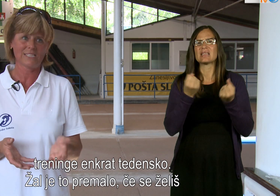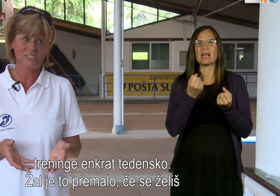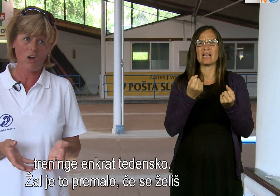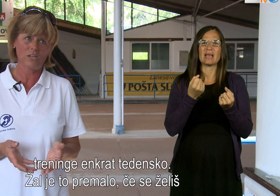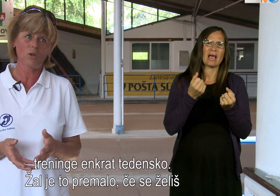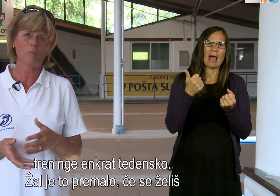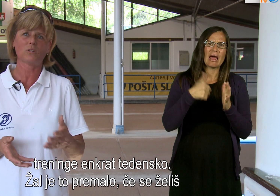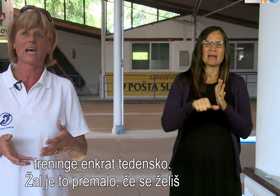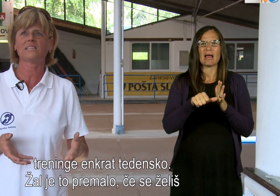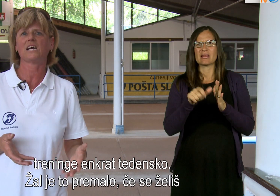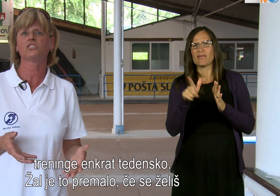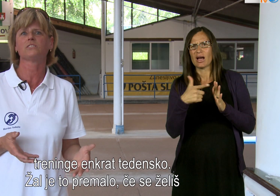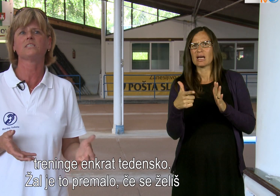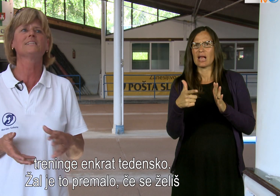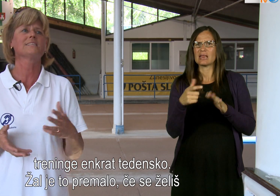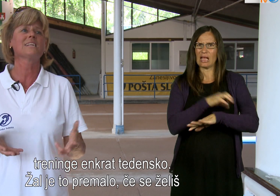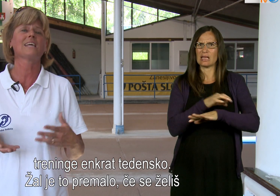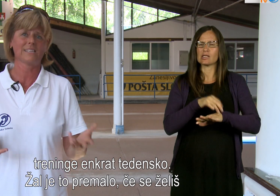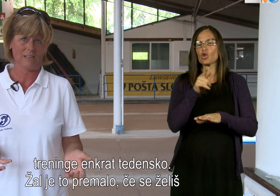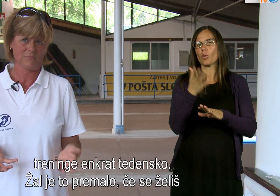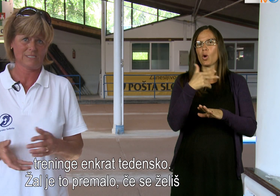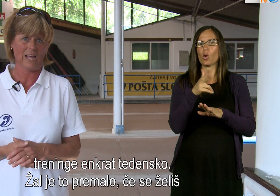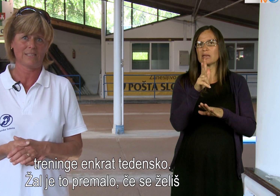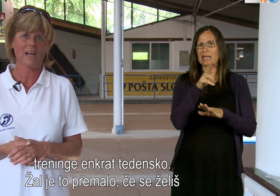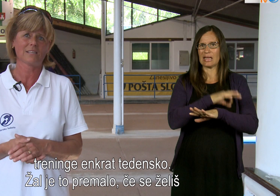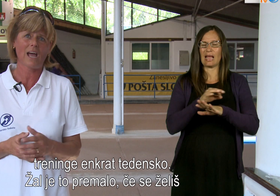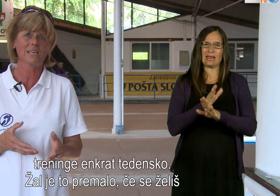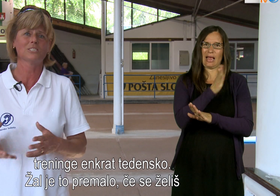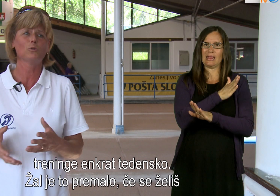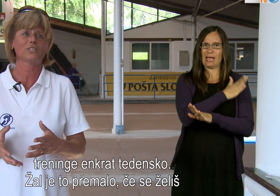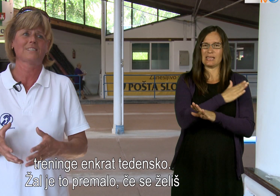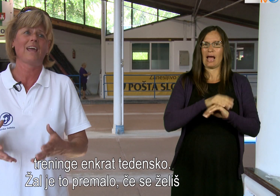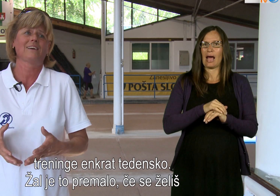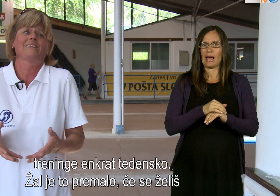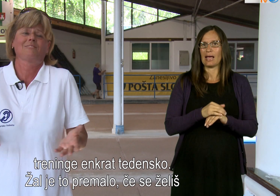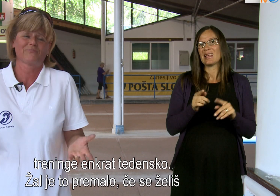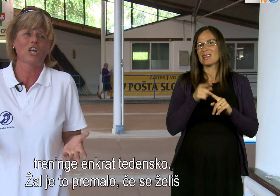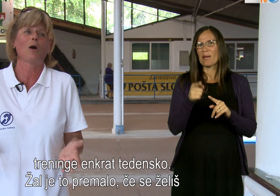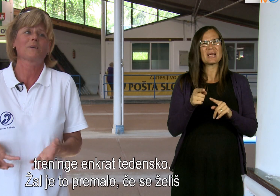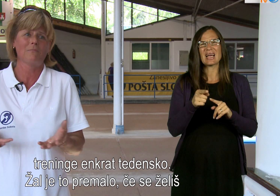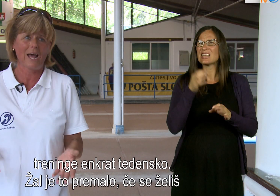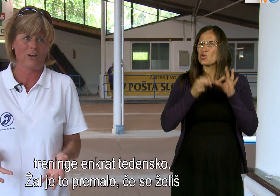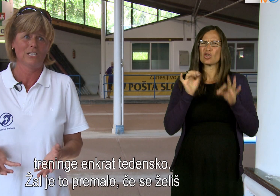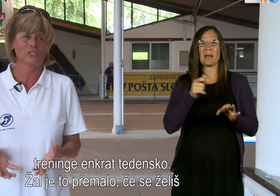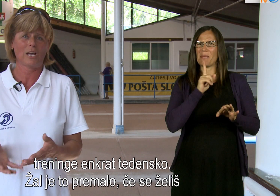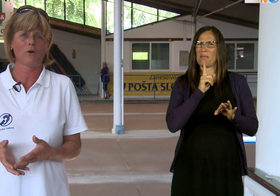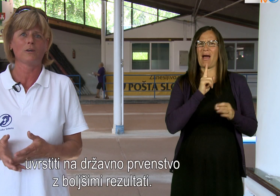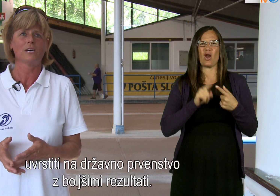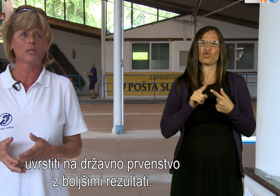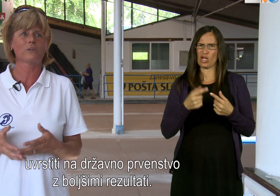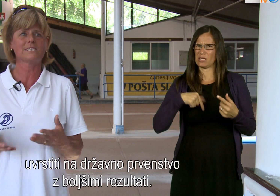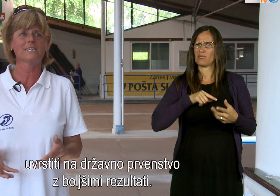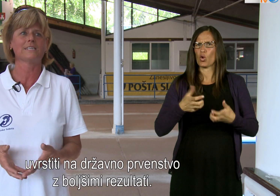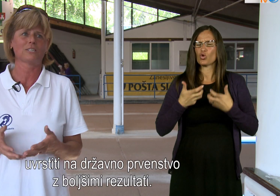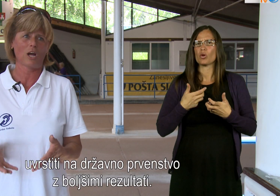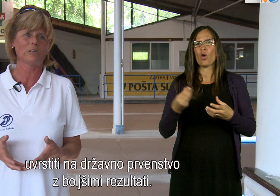enkrat terensko in to je bilo zadnje 3 tedne nazaj. Takih izkušenj za enkrat žal premalo, če ćemo